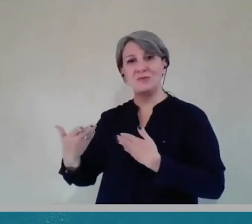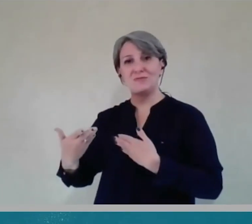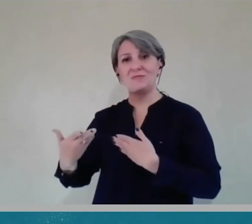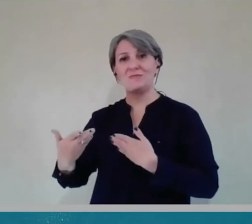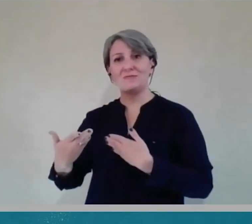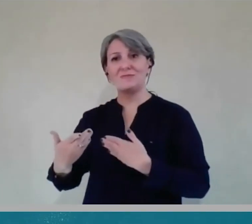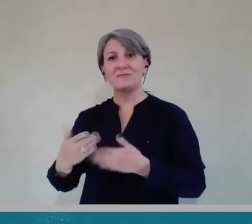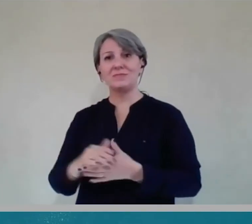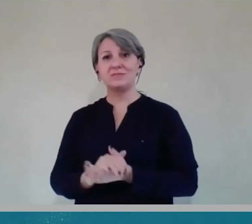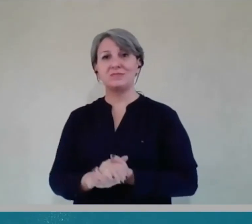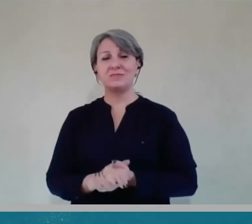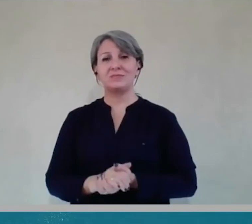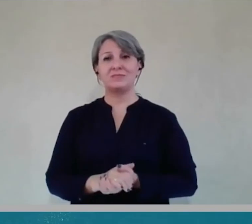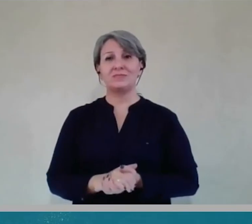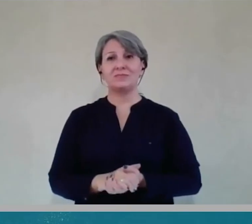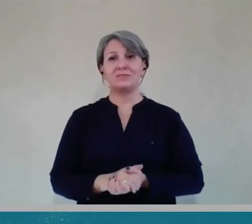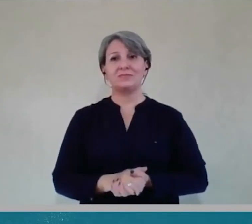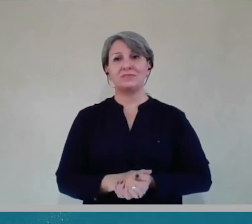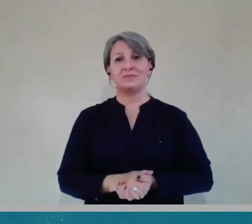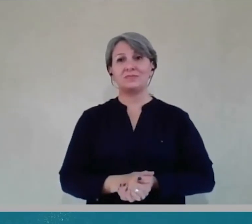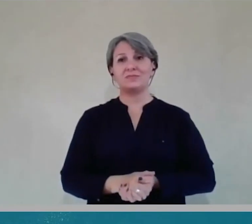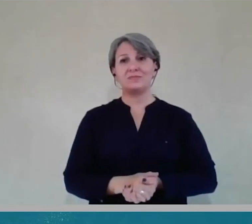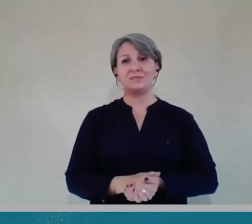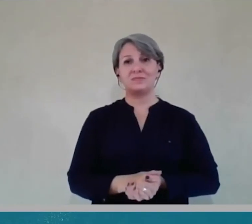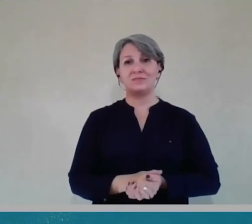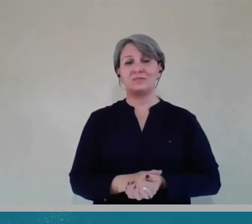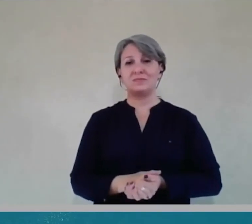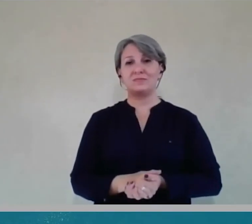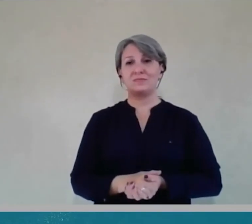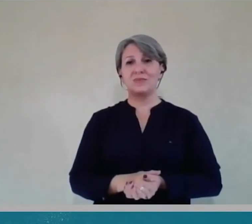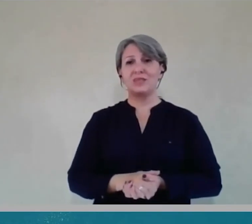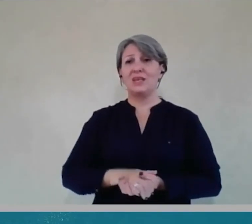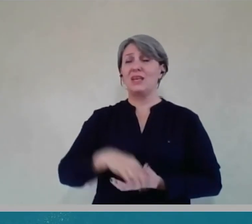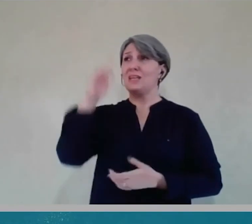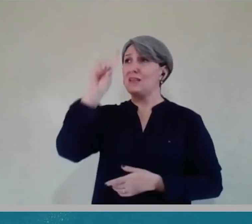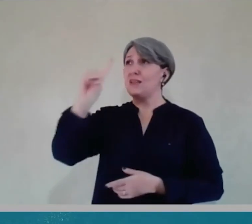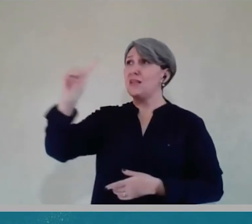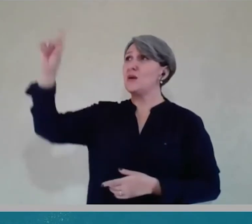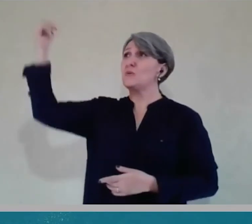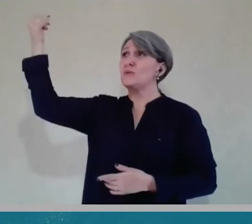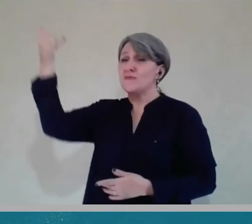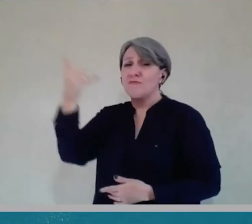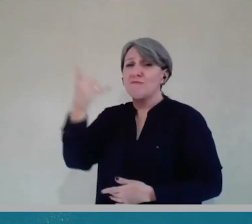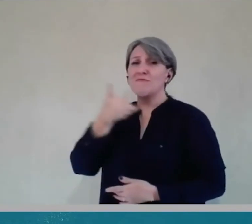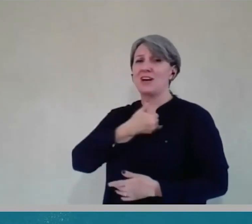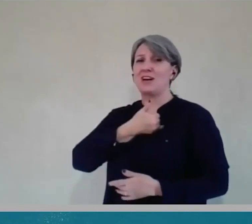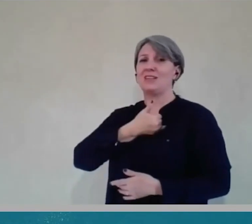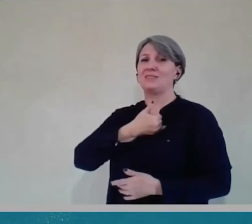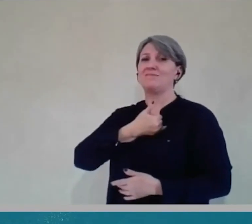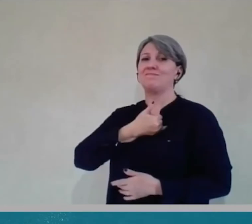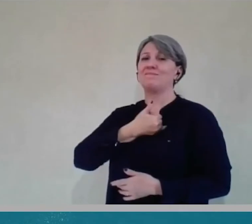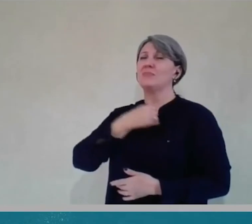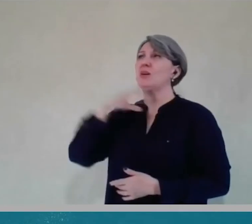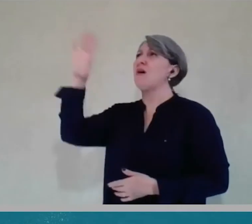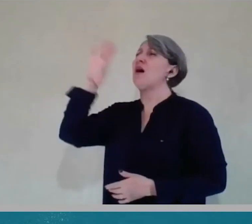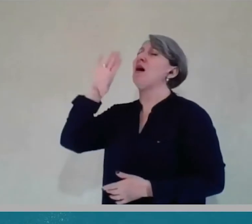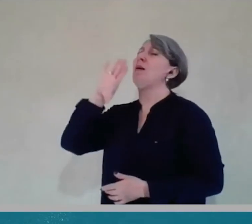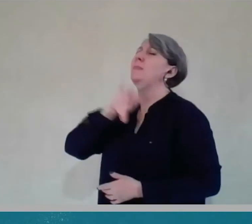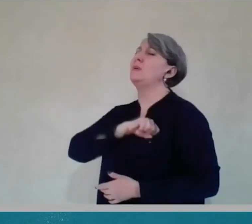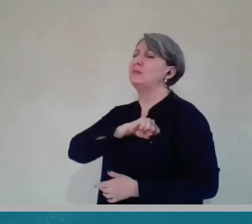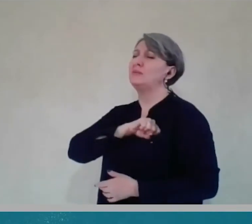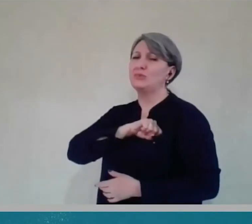Então, quem ama a palavra, versículo 3, o que temos visto e